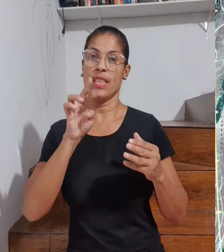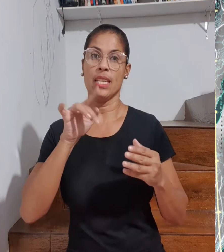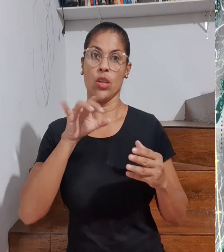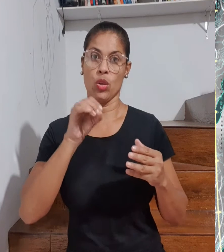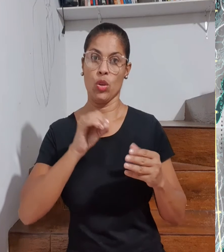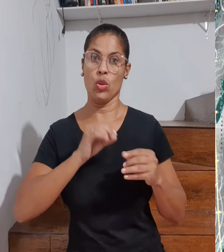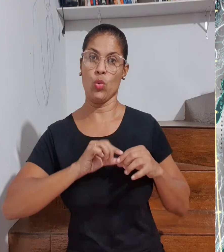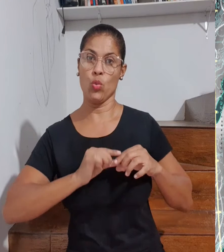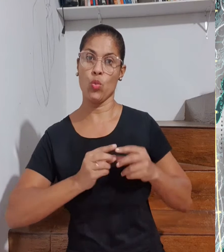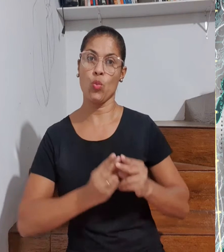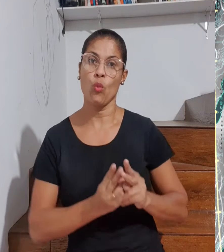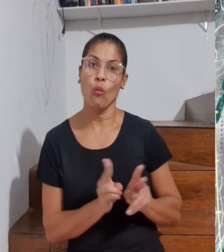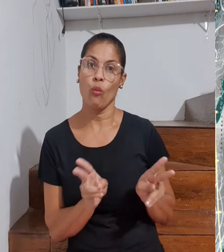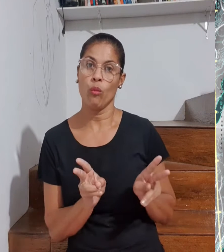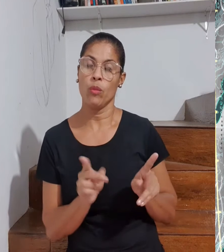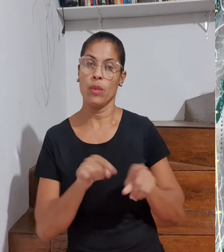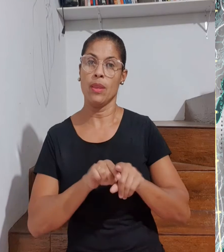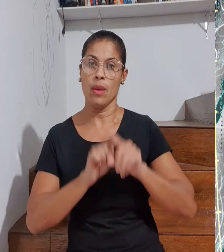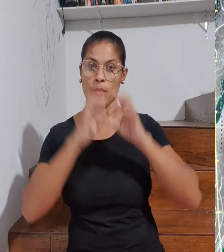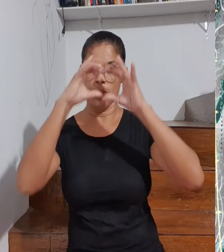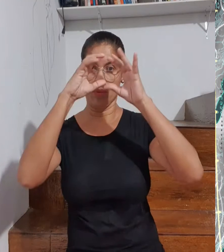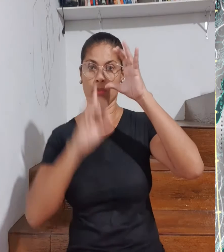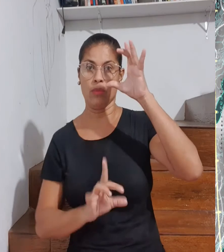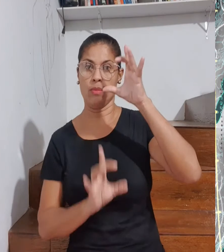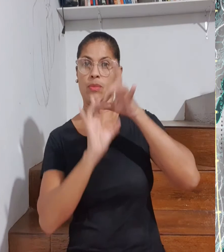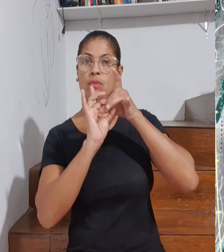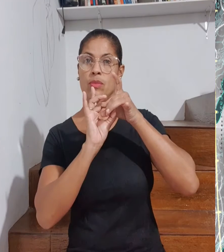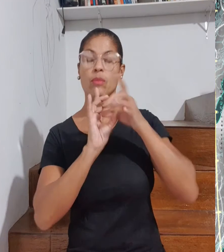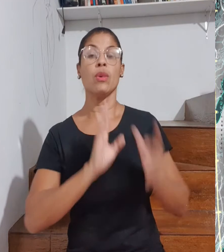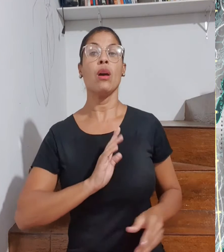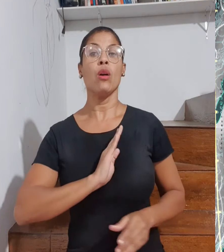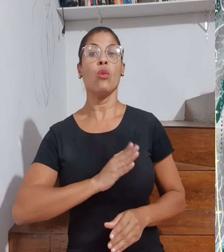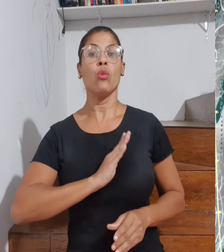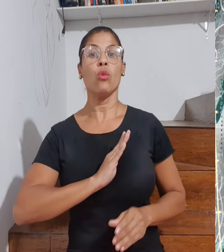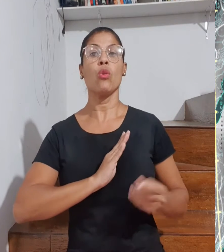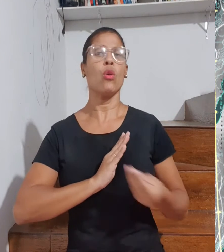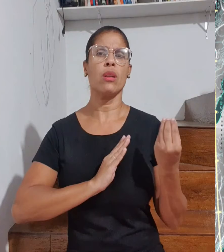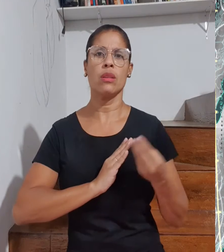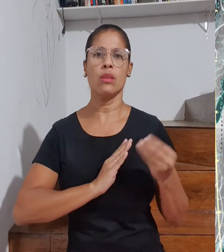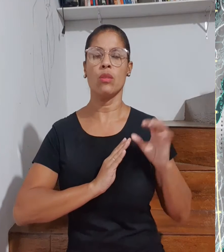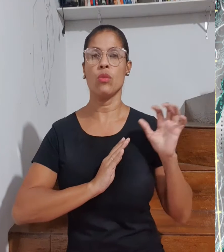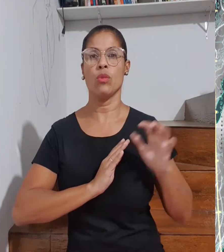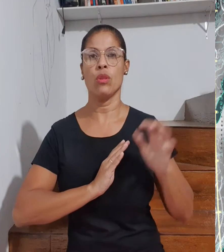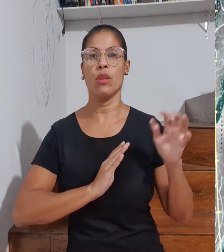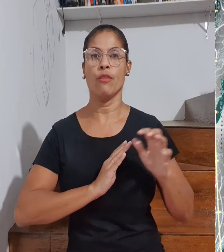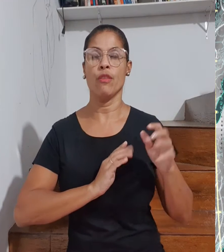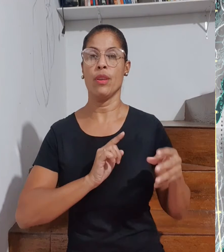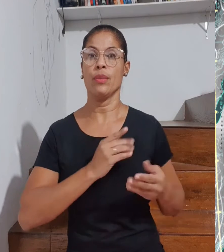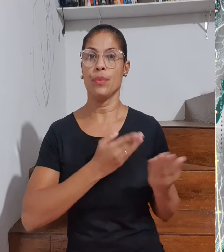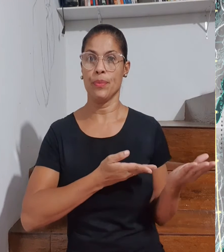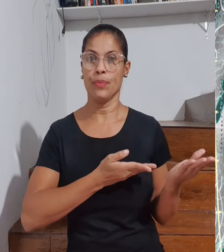ventrículo, também no sistema nervoso central. No coração é responsável pelo efeito inotrópico